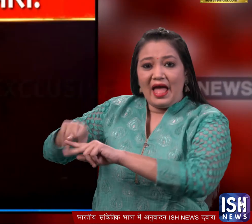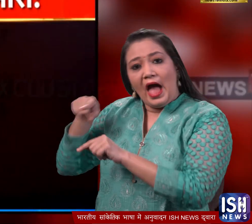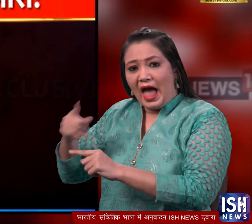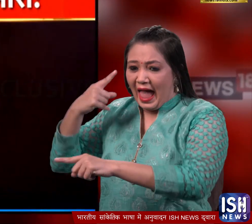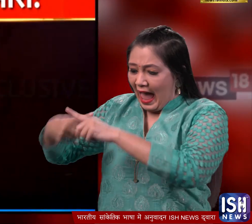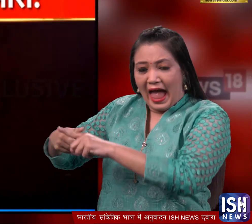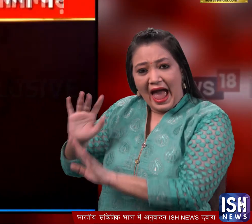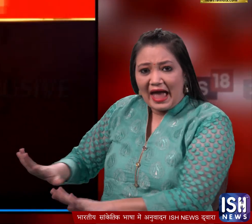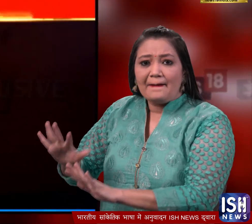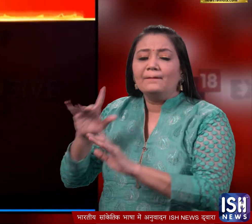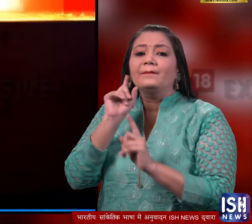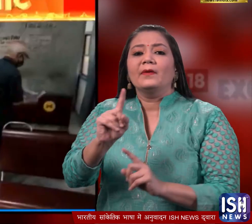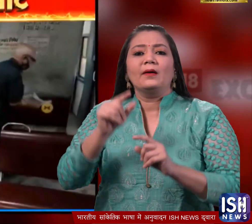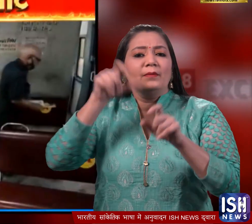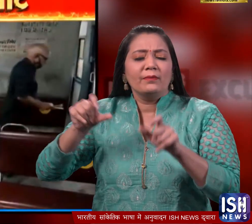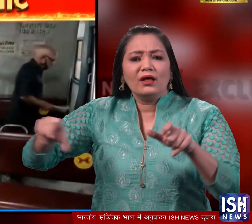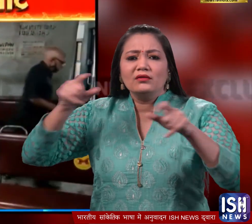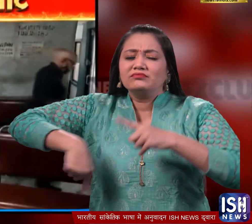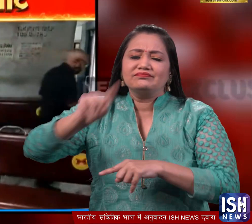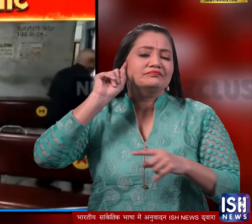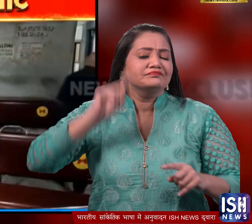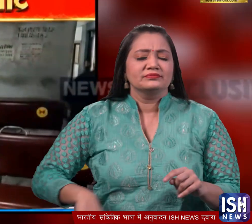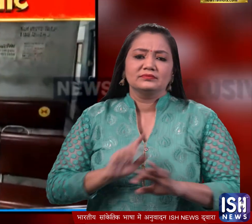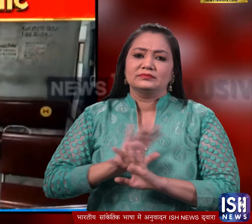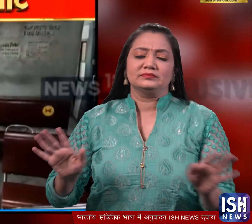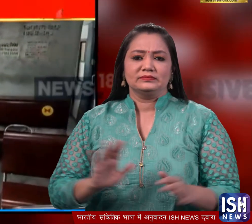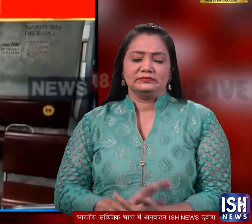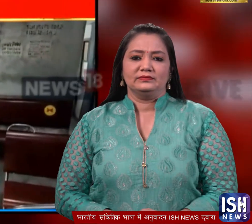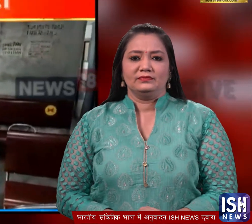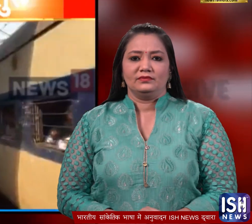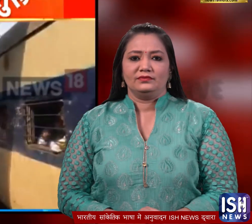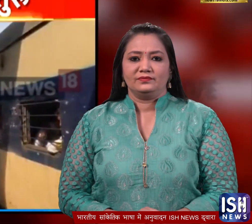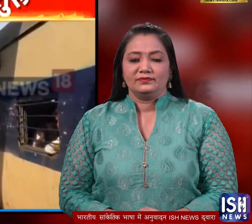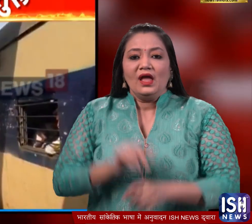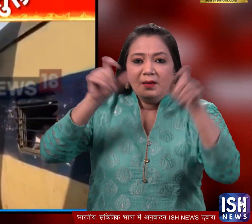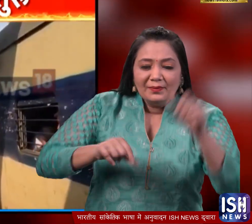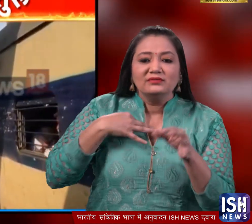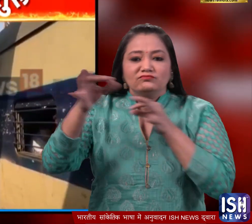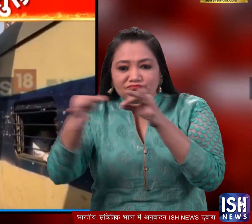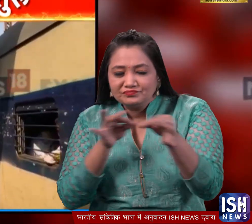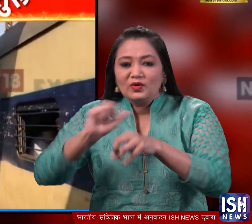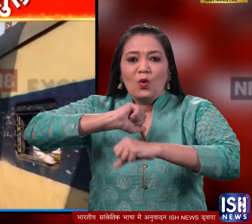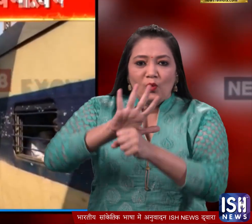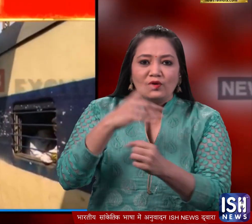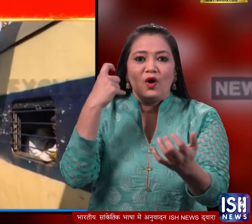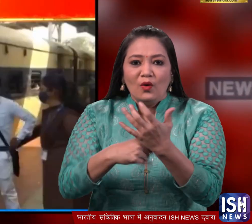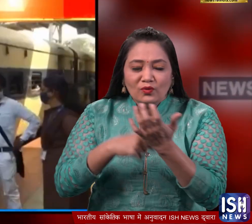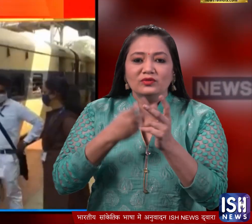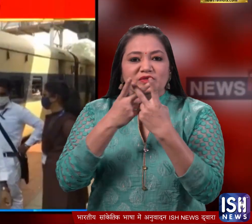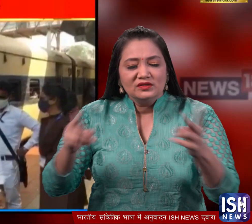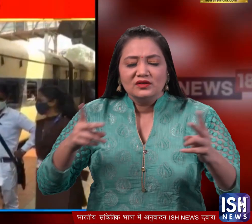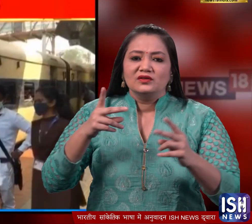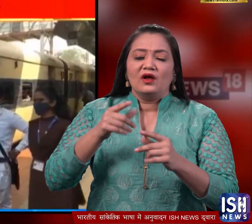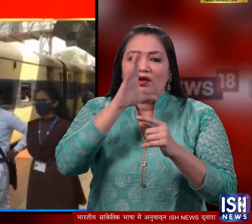पर नहीं, इसके लिए निशान भी लगाए गए थे, लेकिन ज्यादातर लोगों ने इसकी कोई परवाह नहीं की। लोगों को समझाने और कोरोना नियमों का